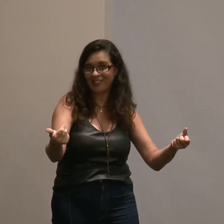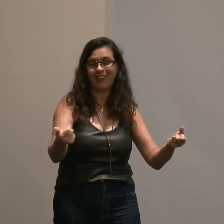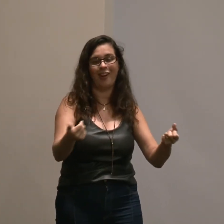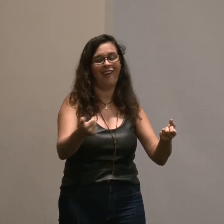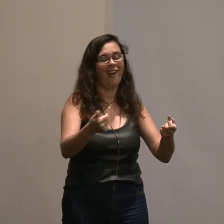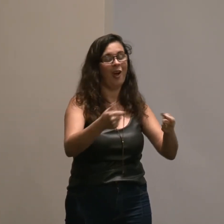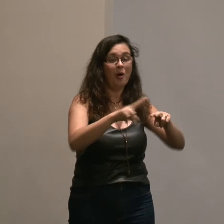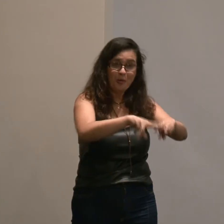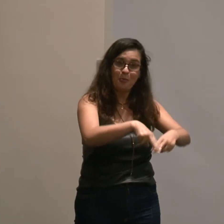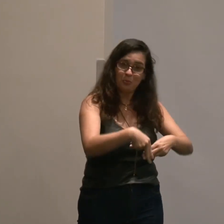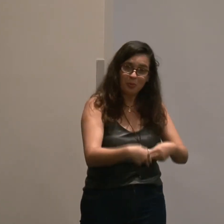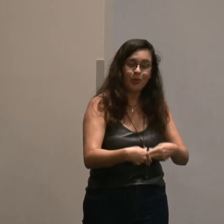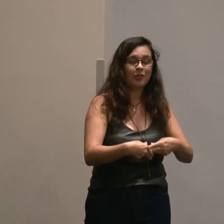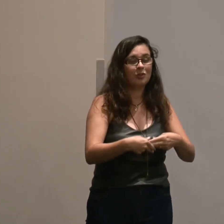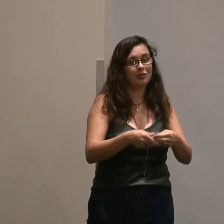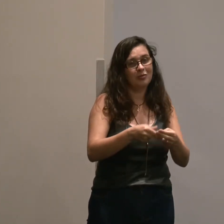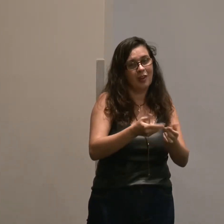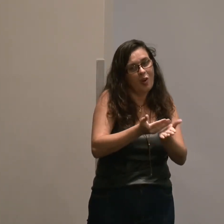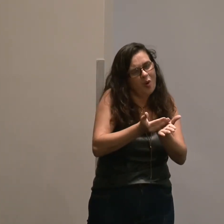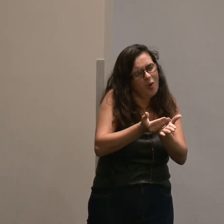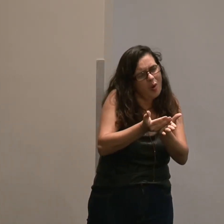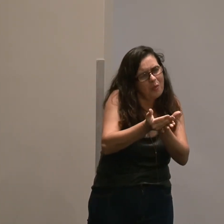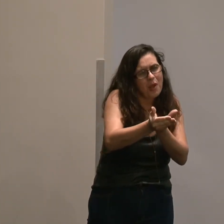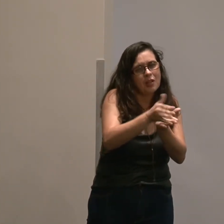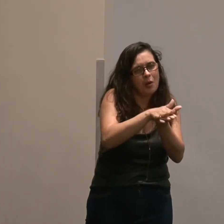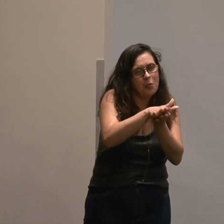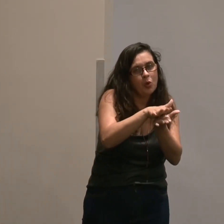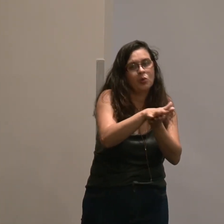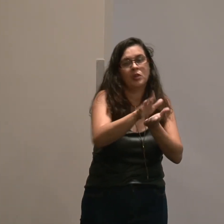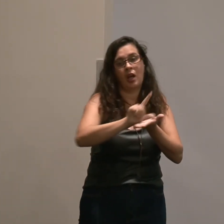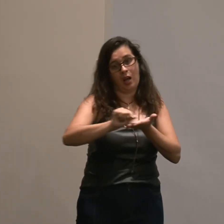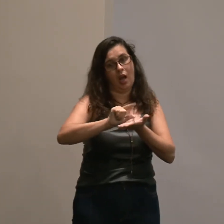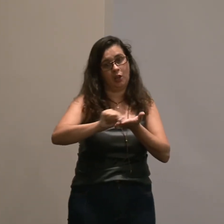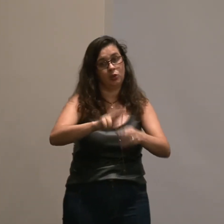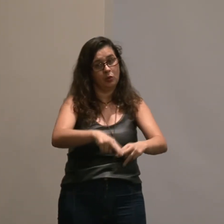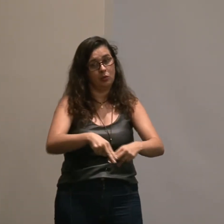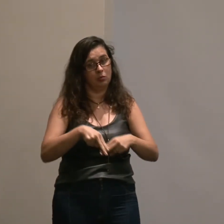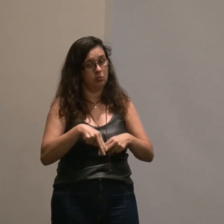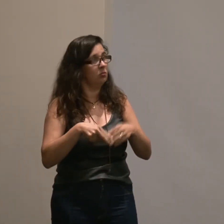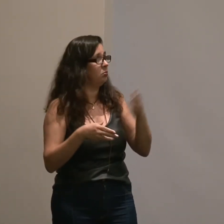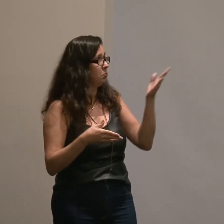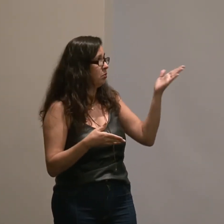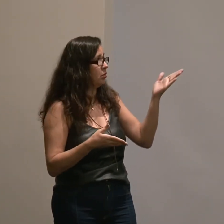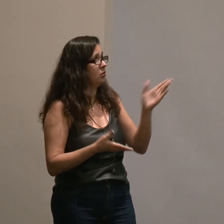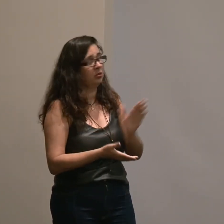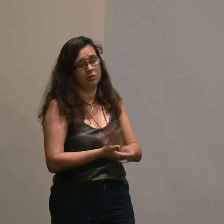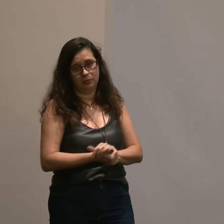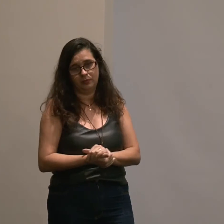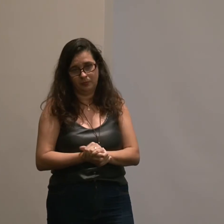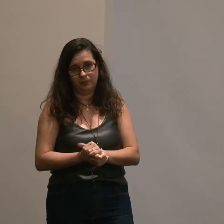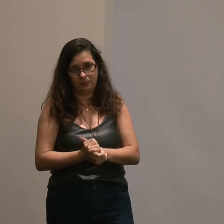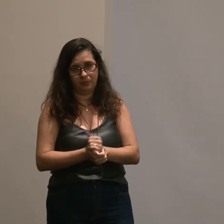coisas e por isso ainda estamos no começo o artigo ainda não foi publicado